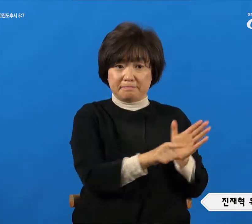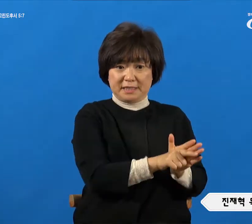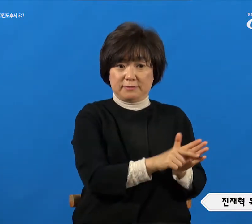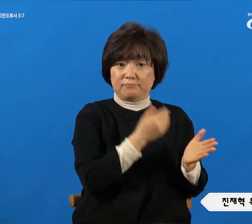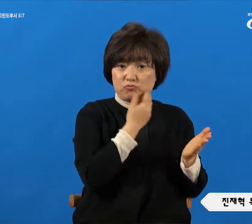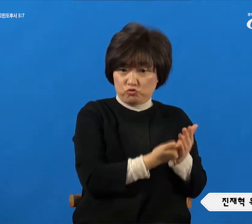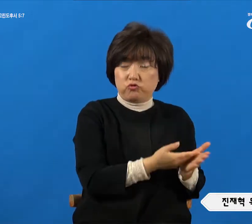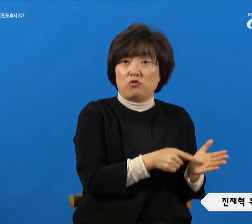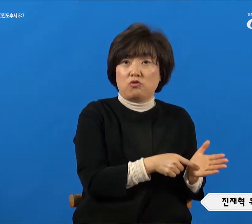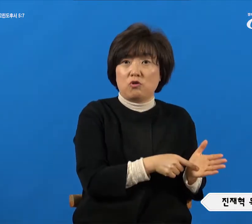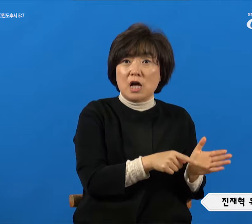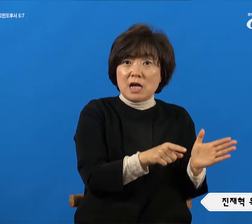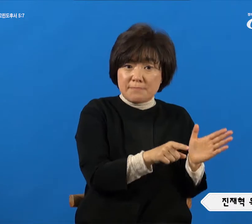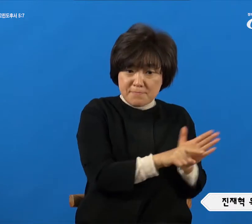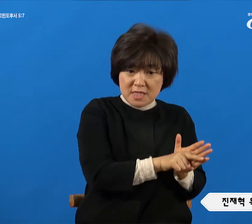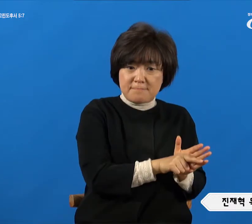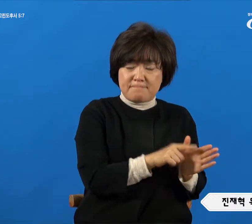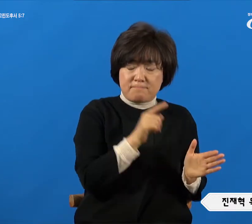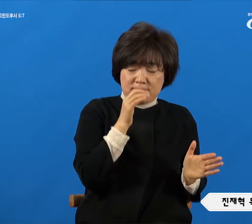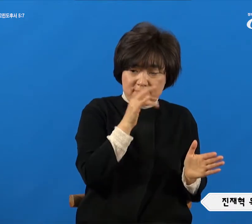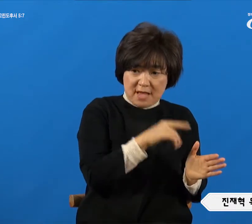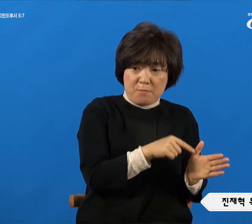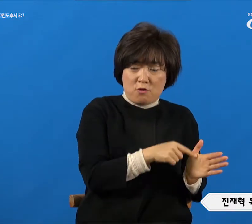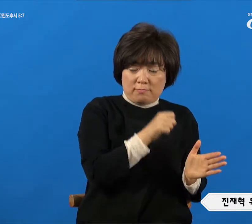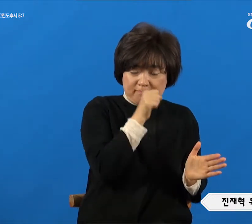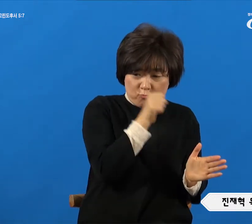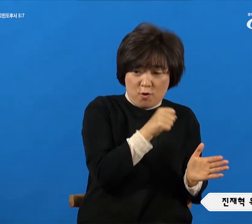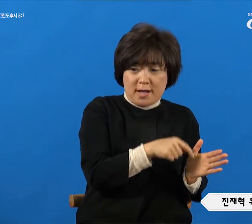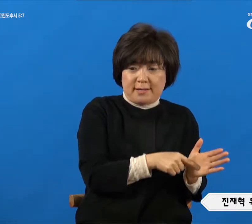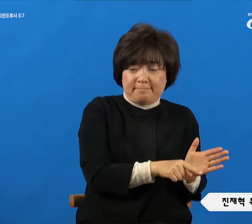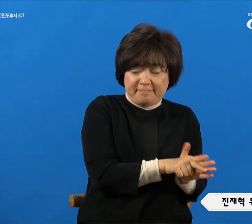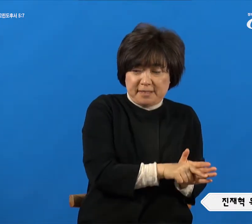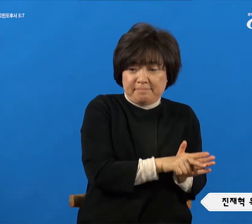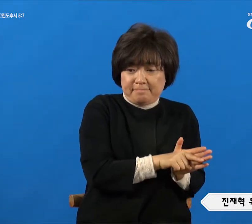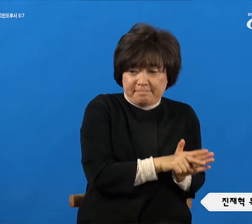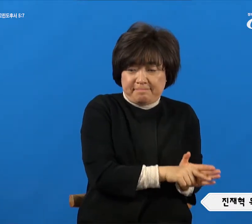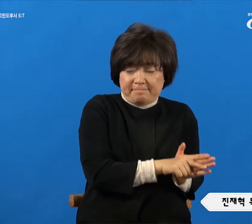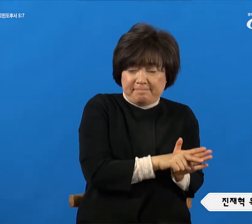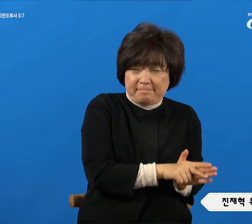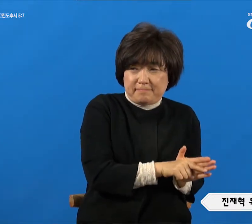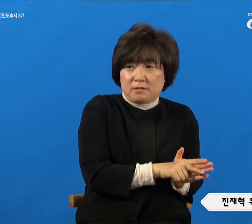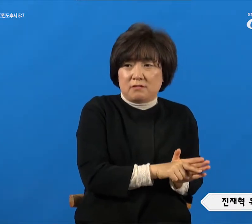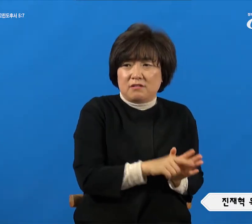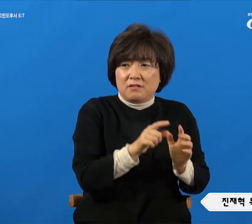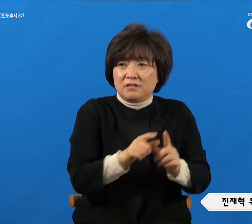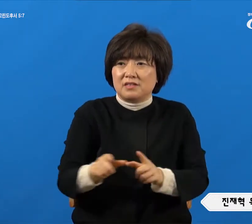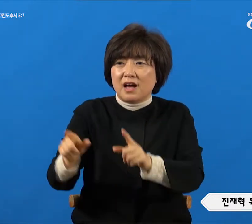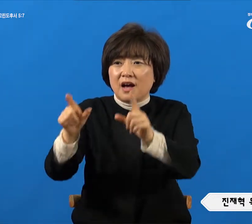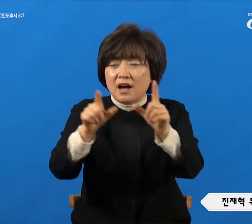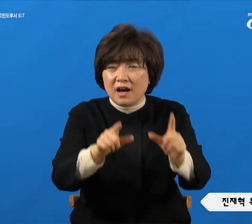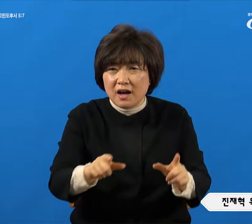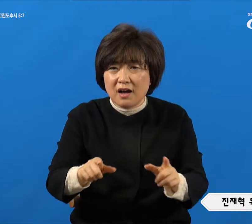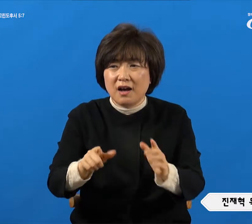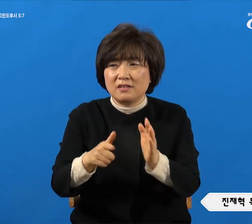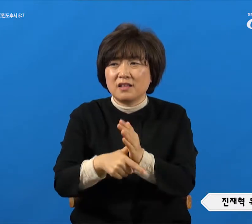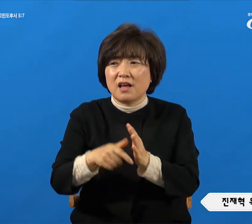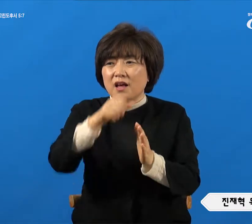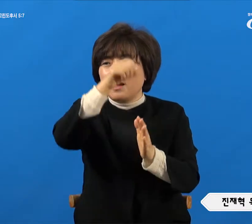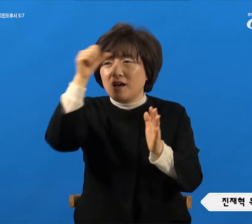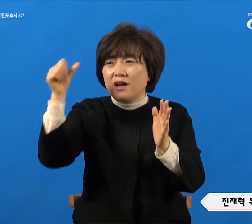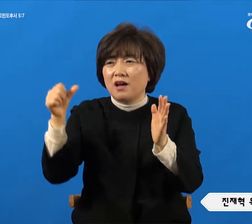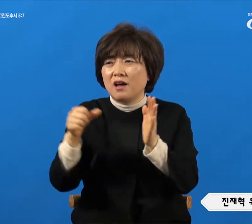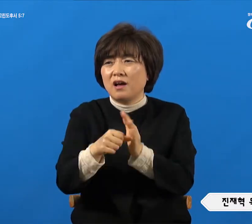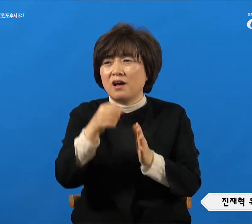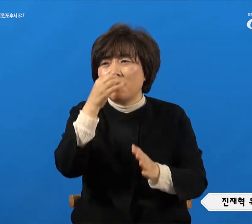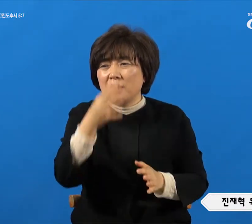정말 중요하고 믿음을 사모하면서도 막상 우리의 삶을 살면서 인생이 만만치